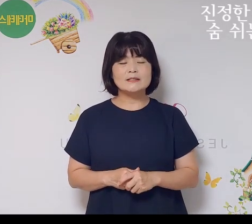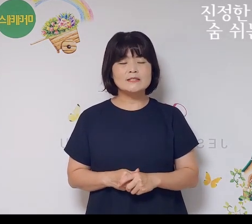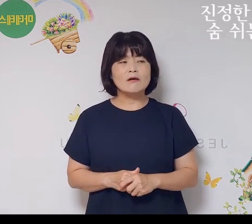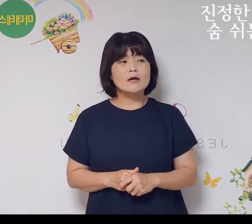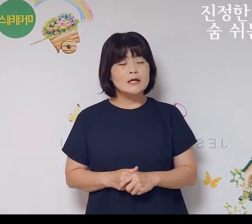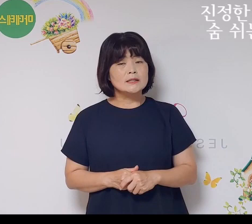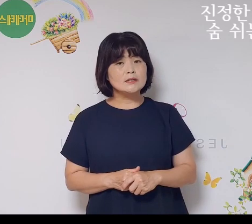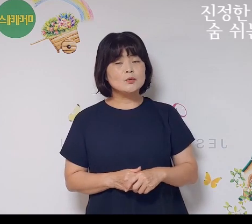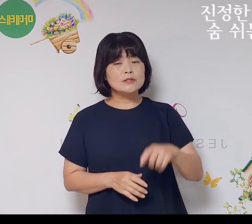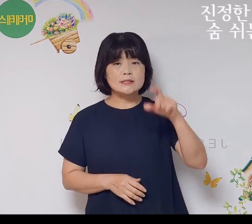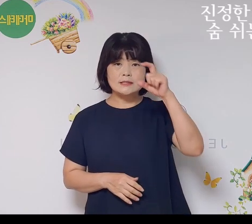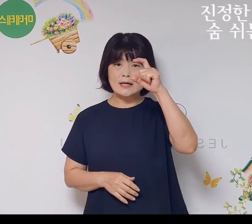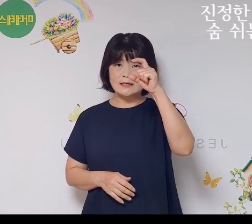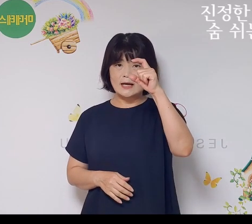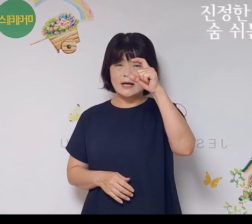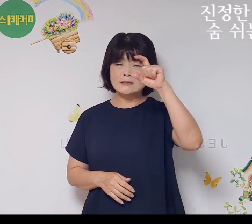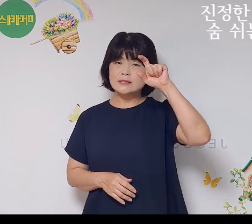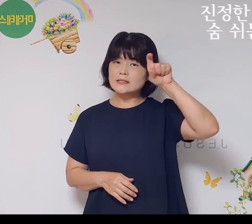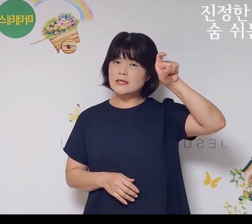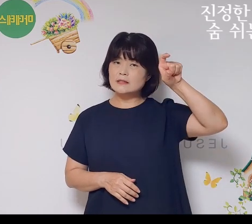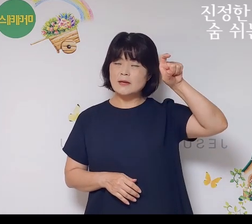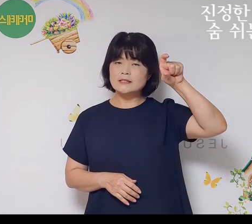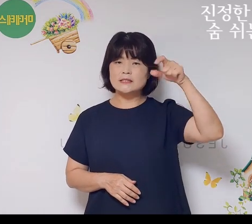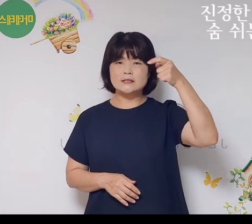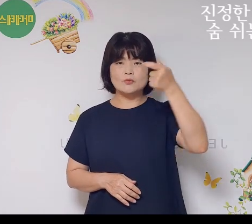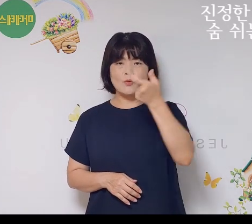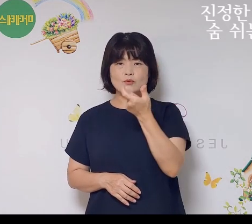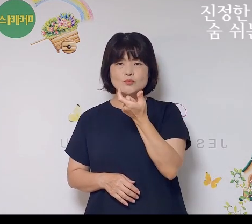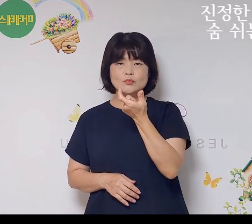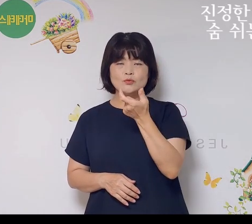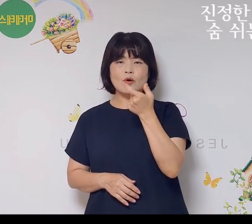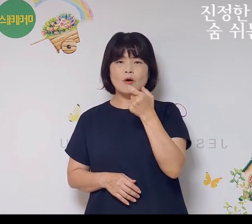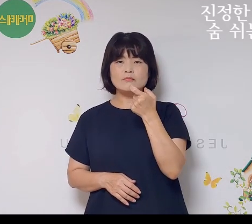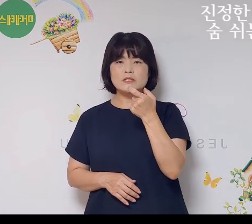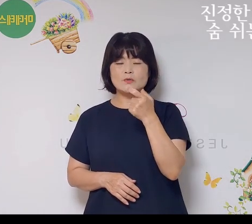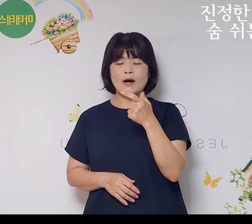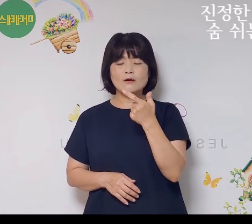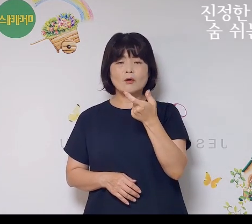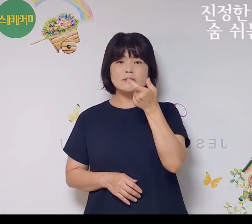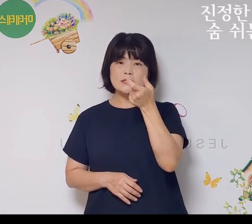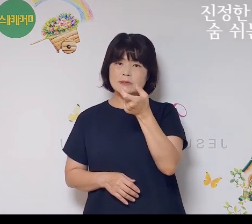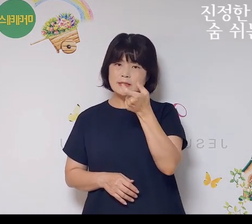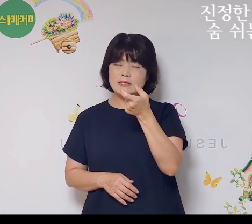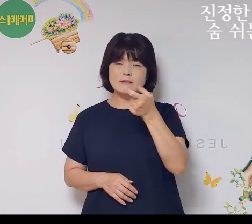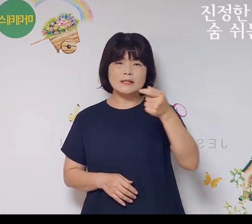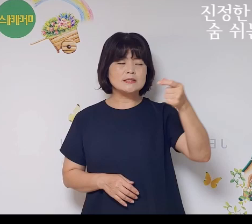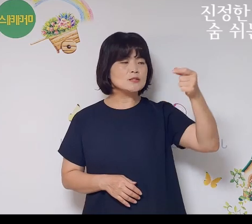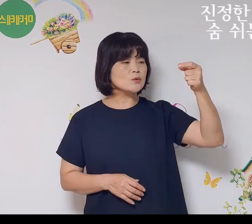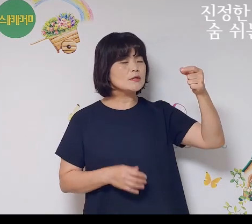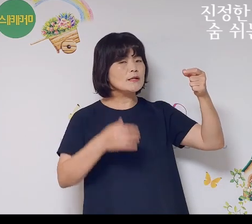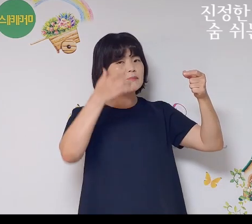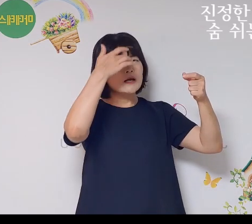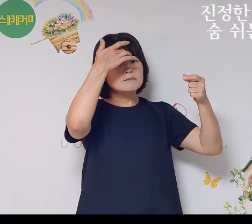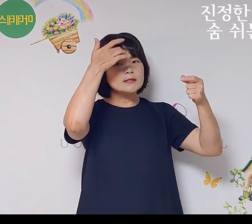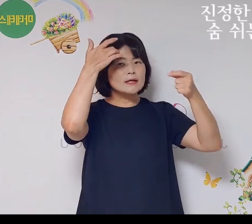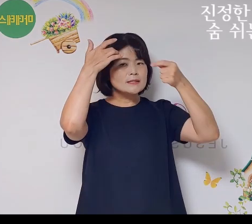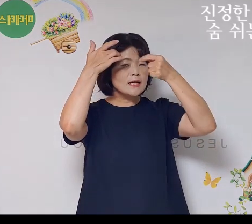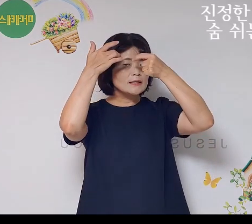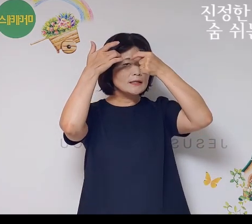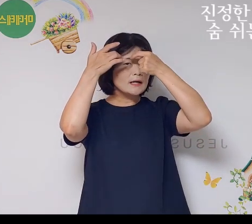그래서 기도는 약간 C자를 만드신 오른손으로 엄지와 검지로 C자를 만드신 손을 미간 사이에다가